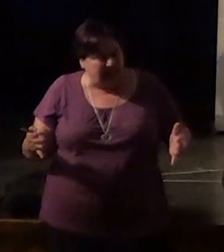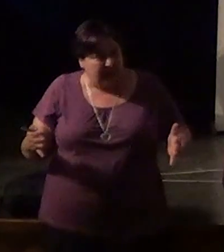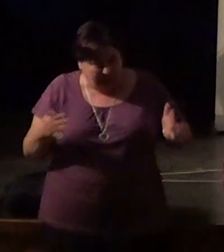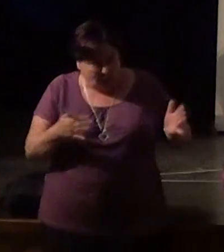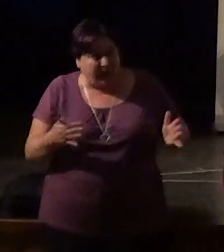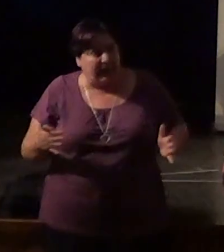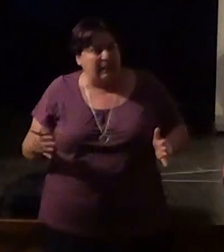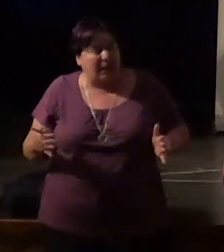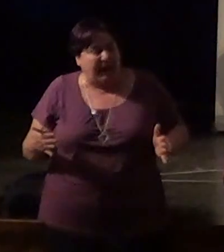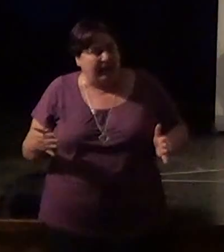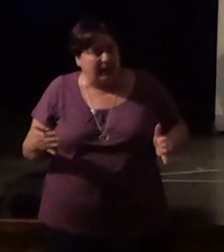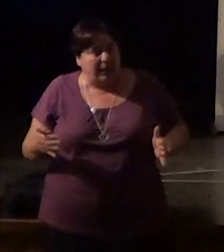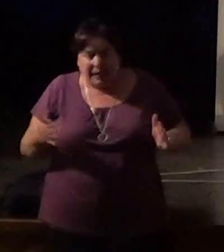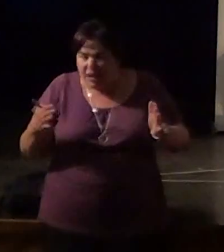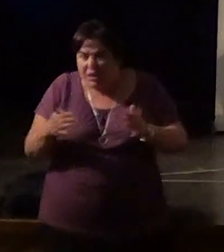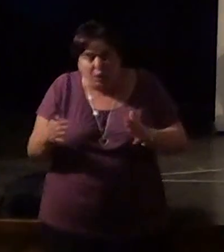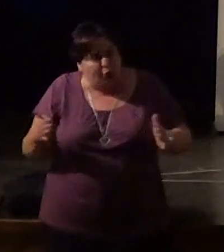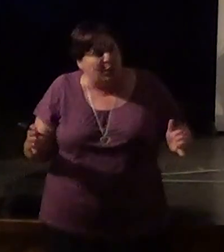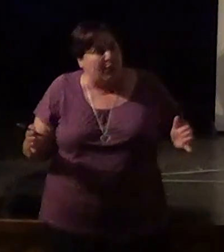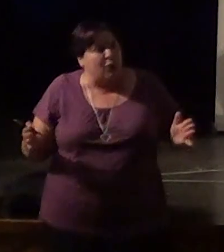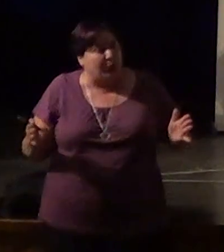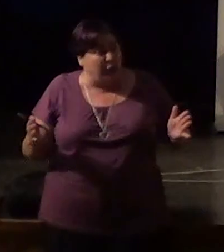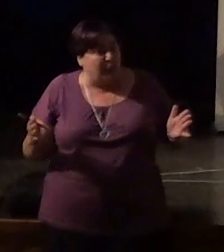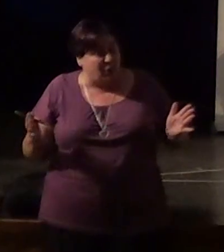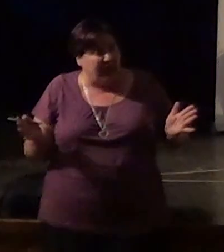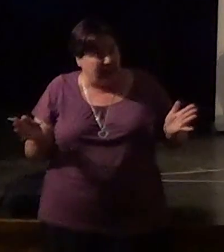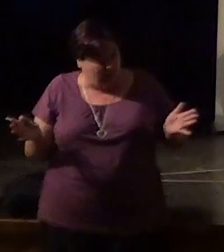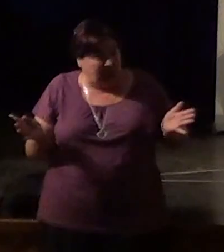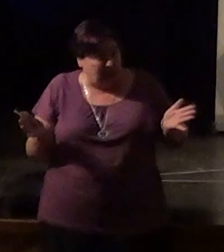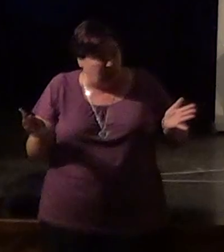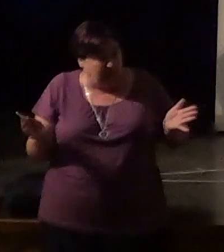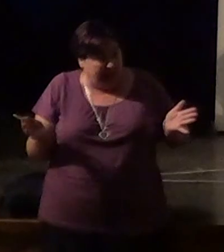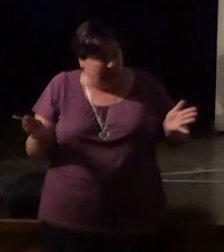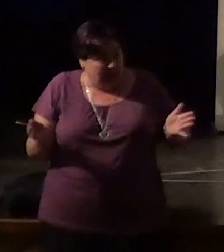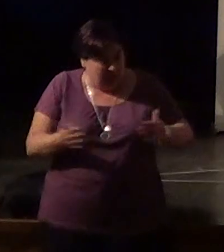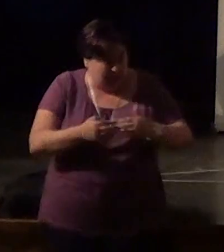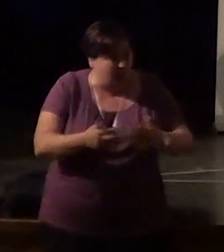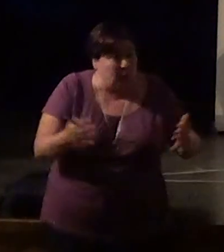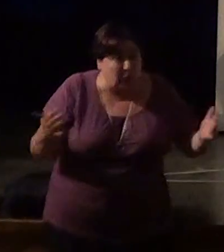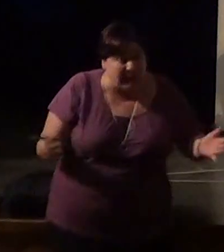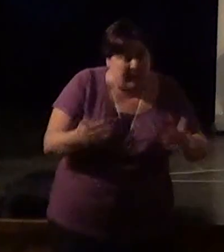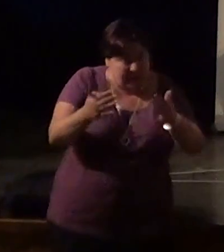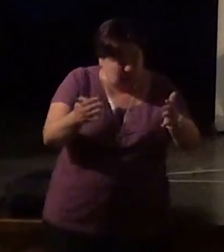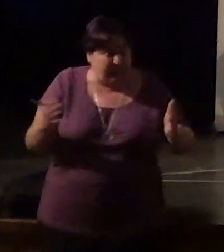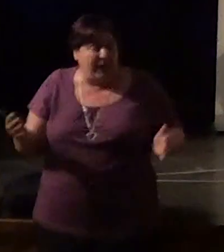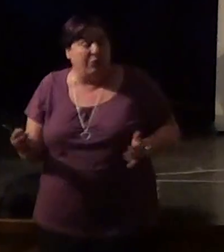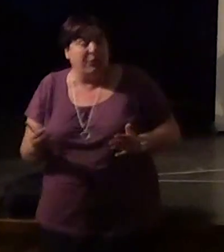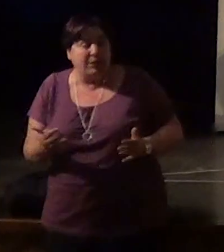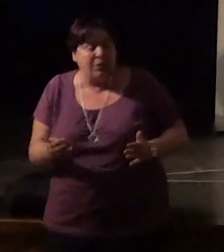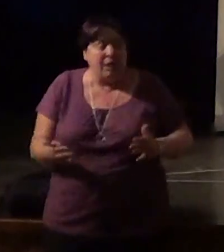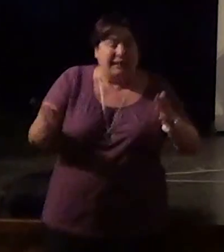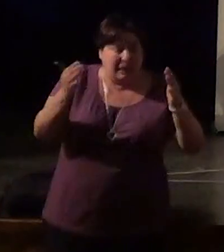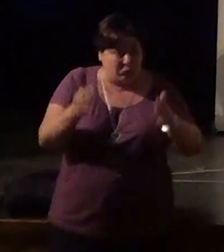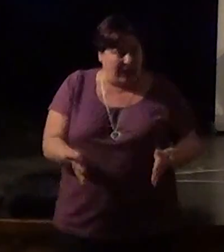países, en cada país es un poco diferente, al menos llegan al acuerdo de qué no es. Y no es pues, ni los campos de golf,